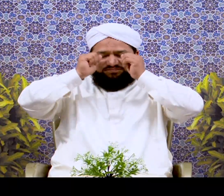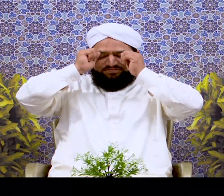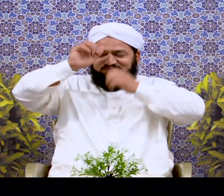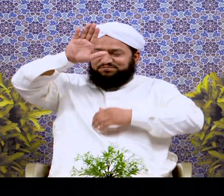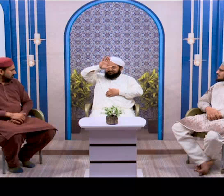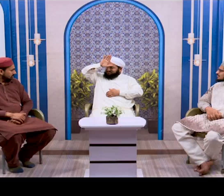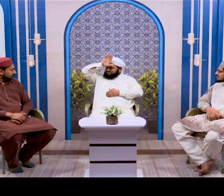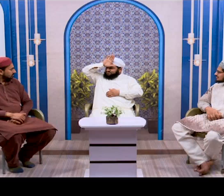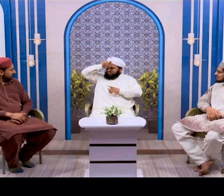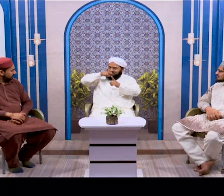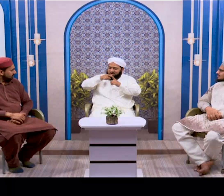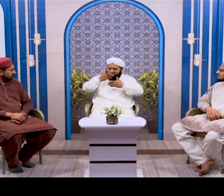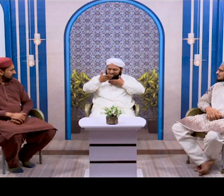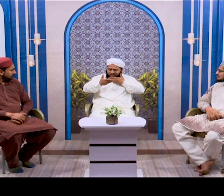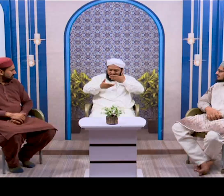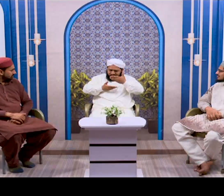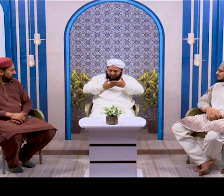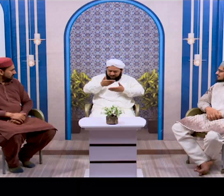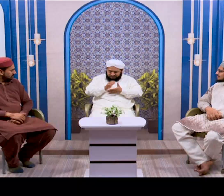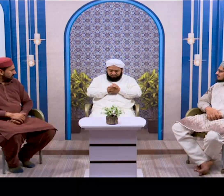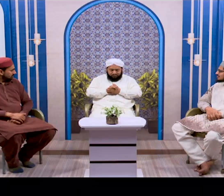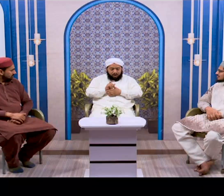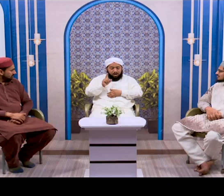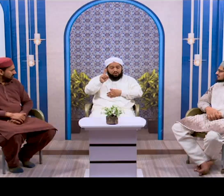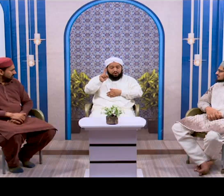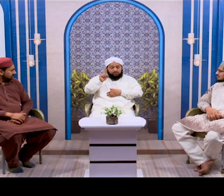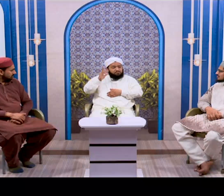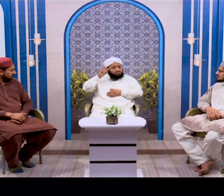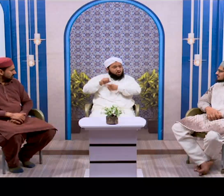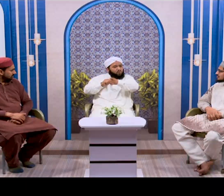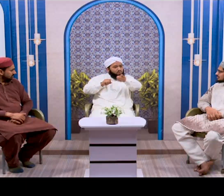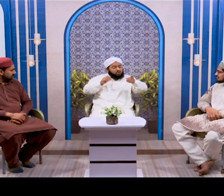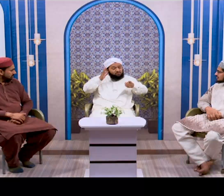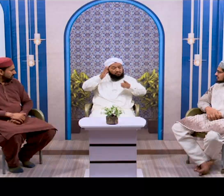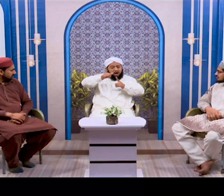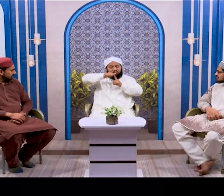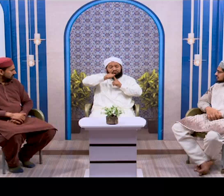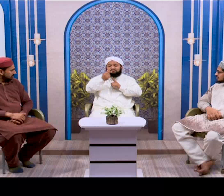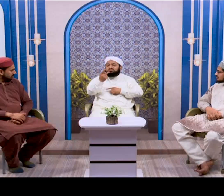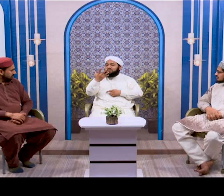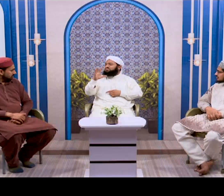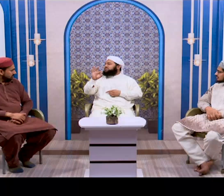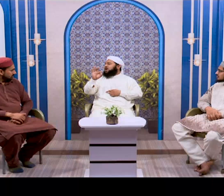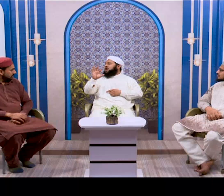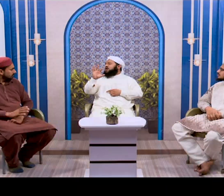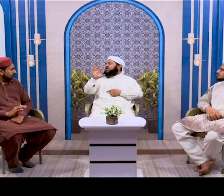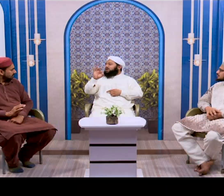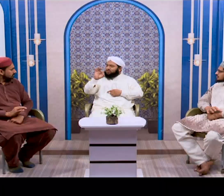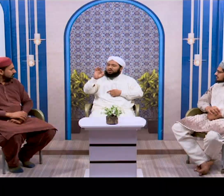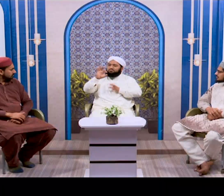کا فرمان عالی شان ہے، اللہ پاک نے میری امت پر 50 نمازیں فرض فرمائی تھیں۔ جب میں موسیٰ علیہ السلام کے پاس